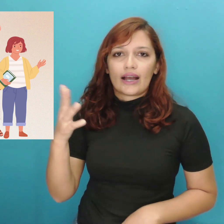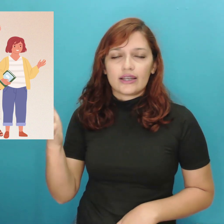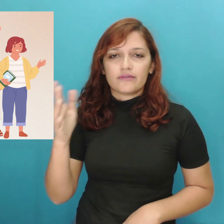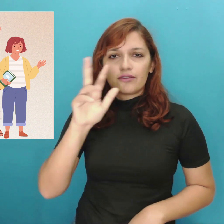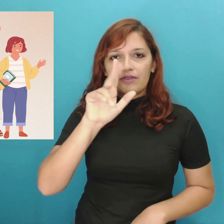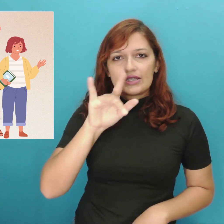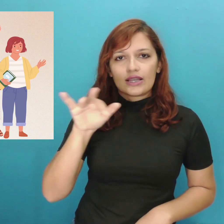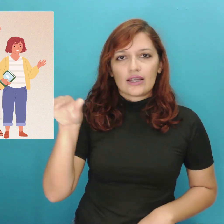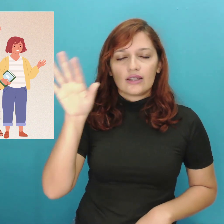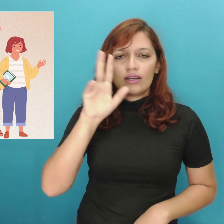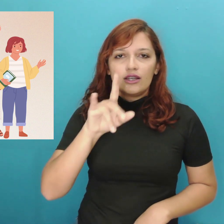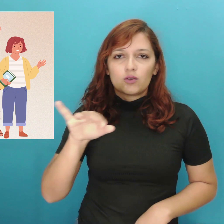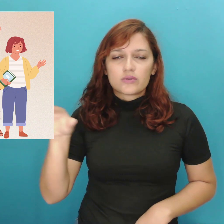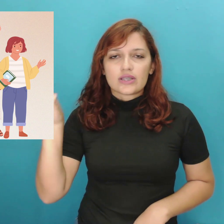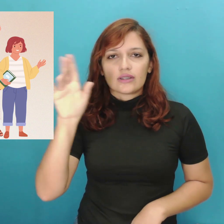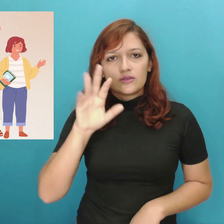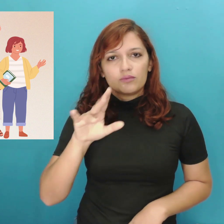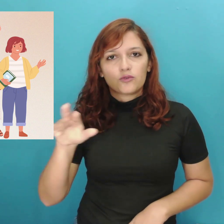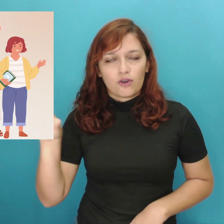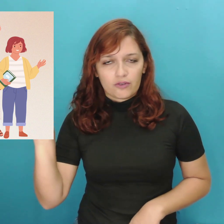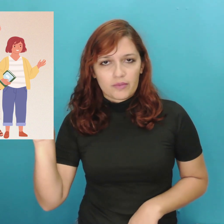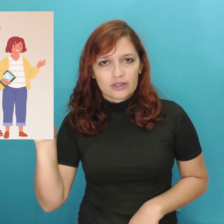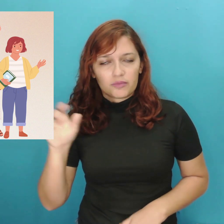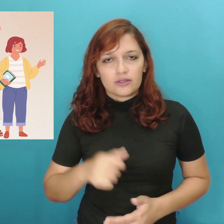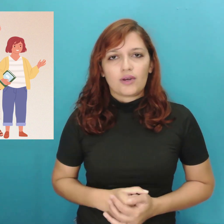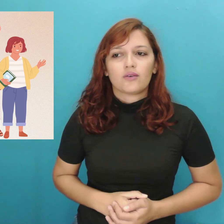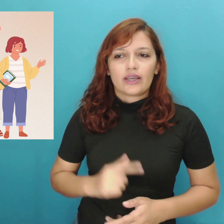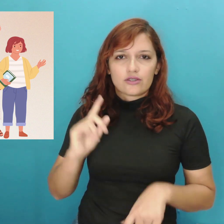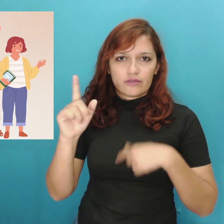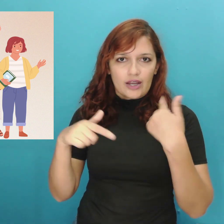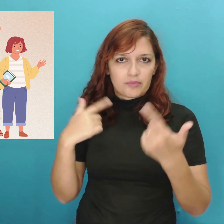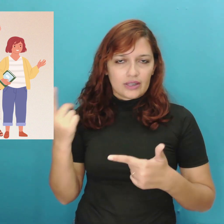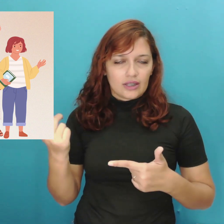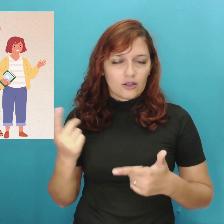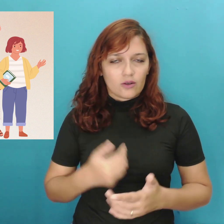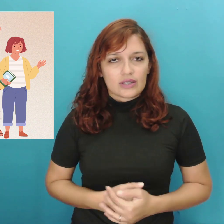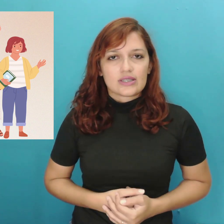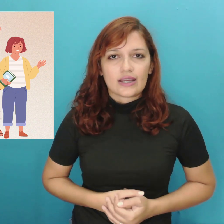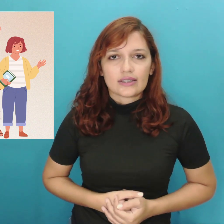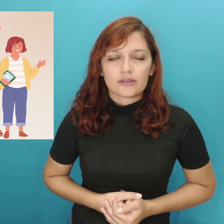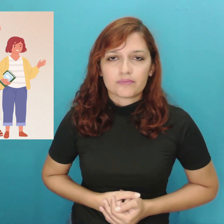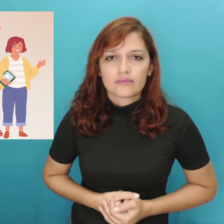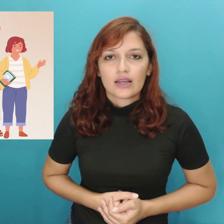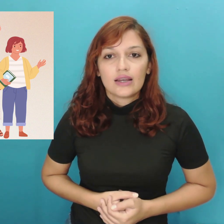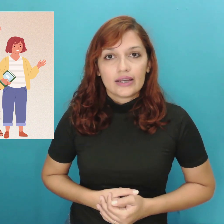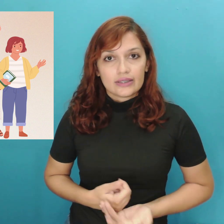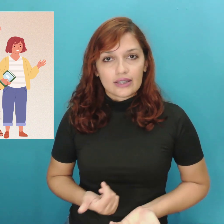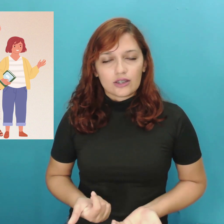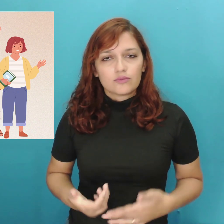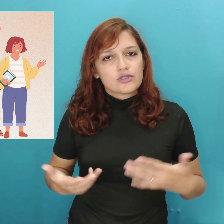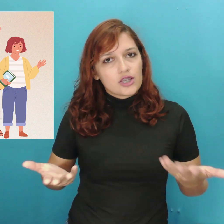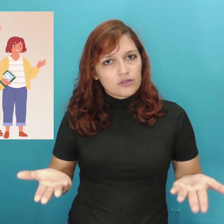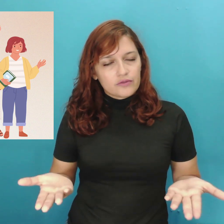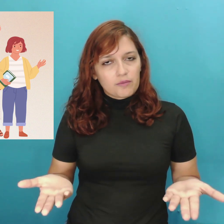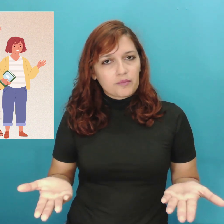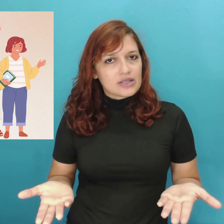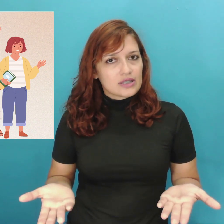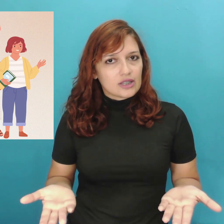ele vai fazer usando o alfabeto manual, que a gente vai aprender logo em seguida. Então, se eu estiver me apresentando